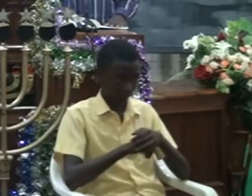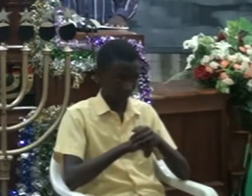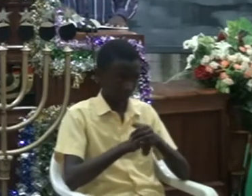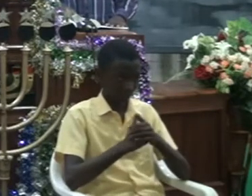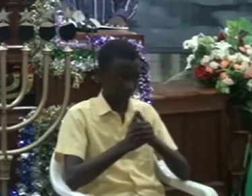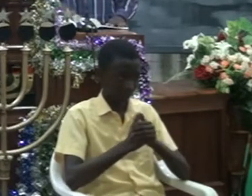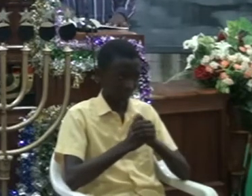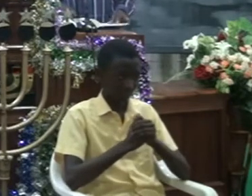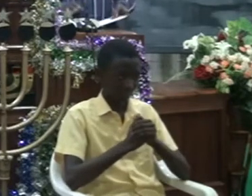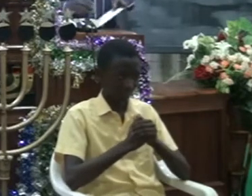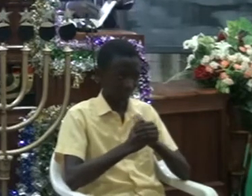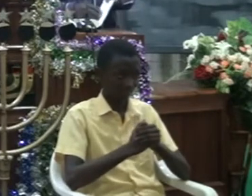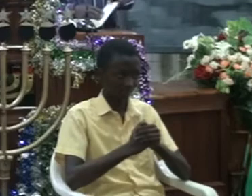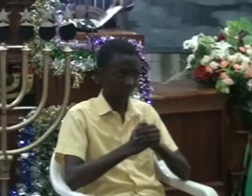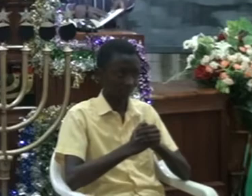Et